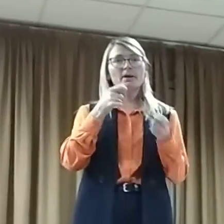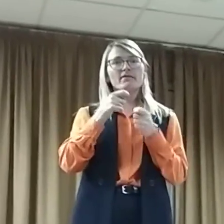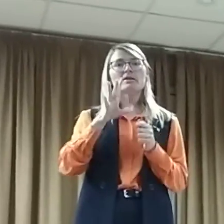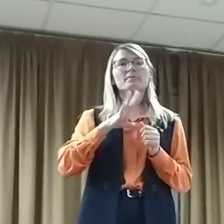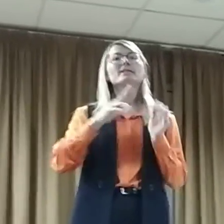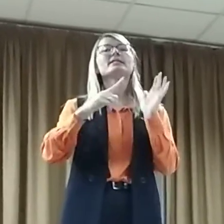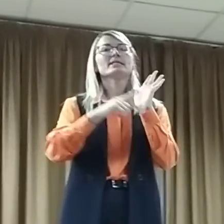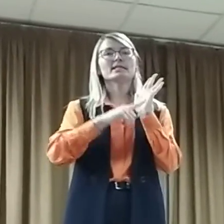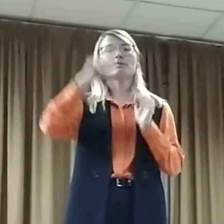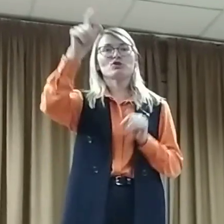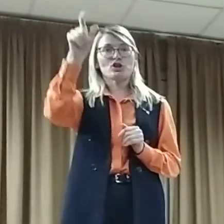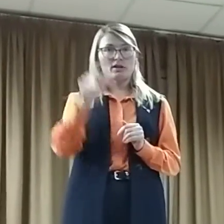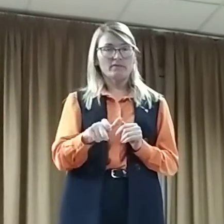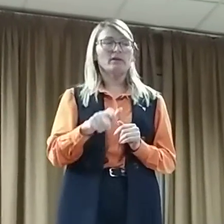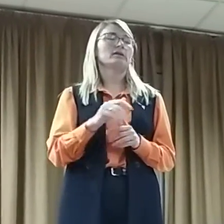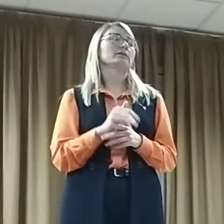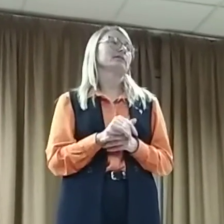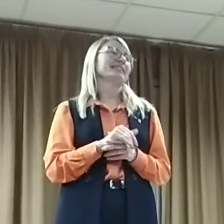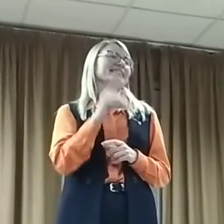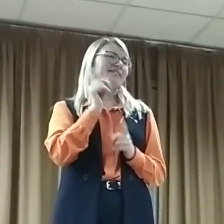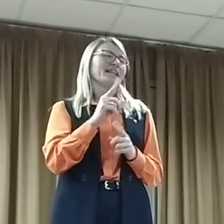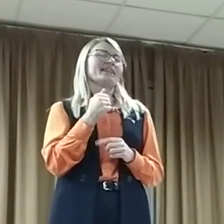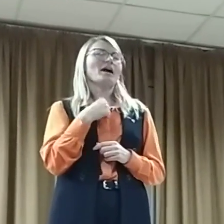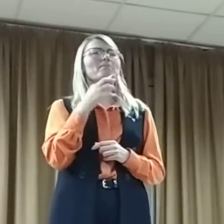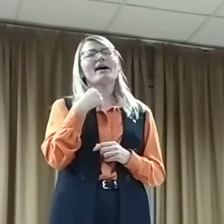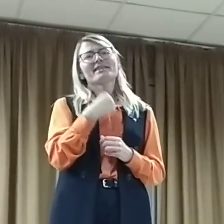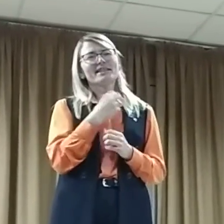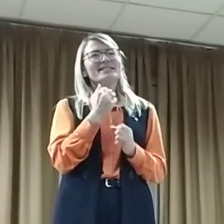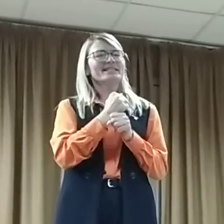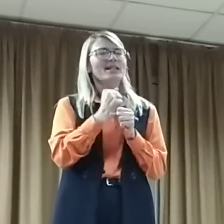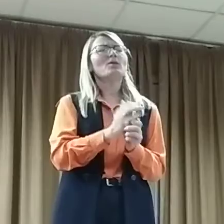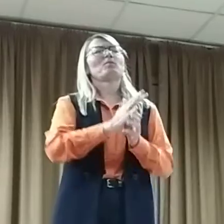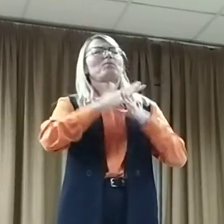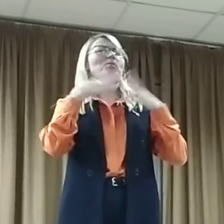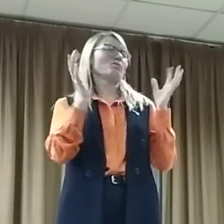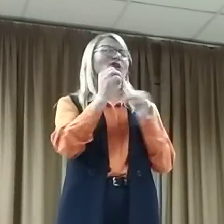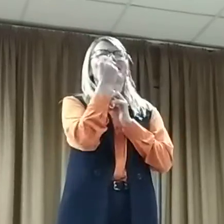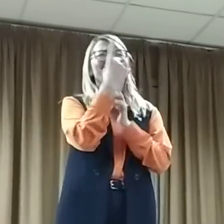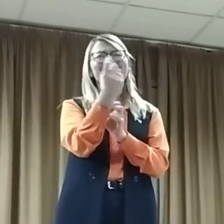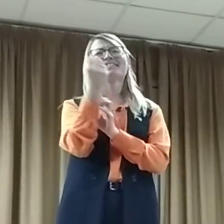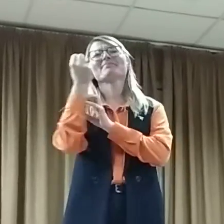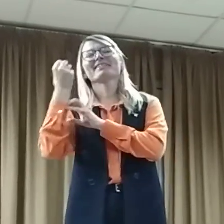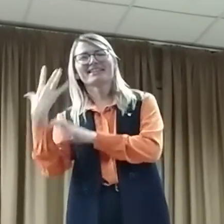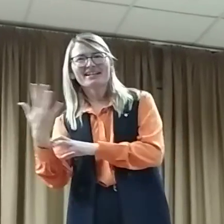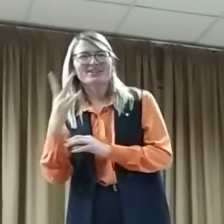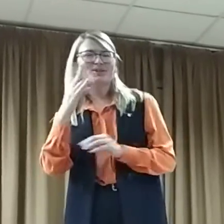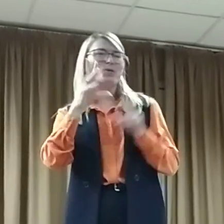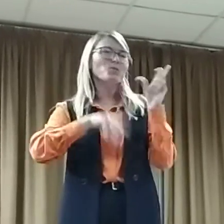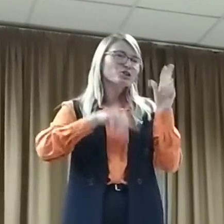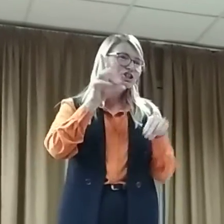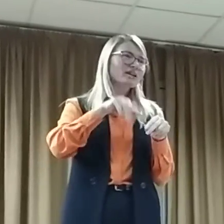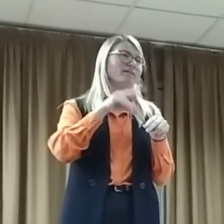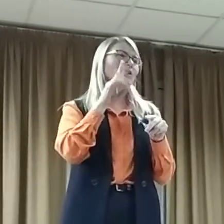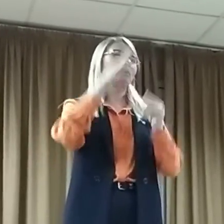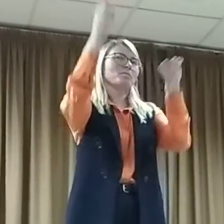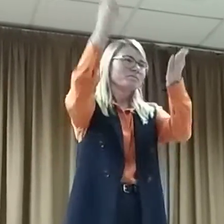прошлую пятилетку у нас было 7 членов правления. Я бы хотела сделать, конечно, больше, 11-15, но учитывая,